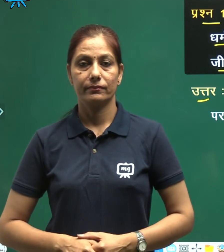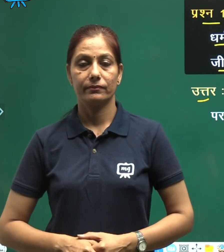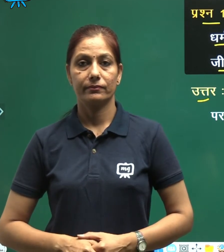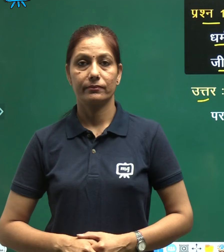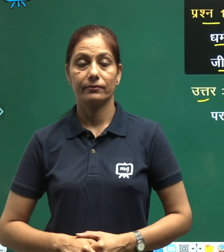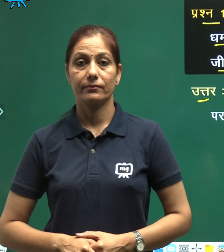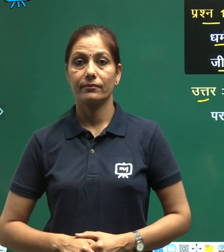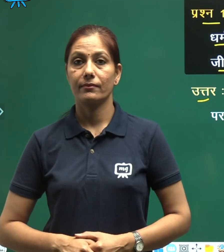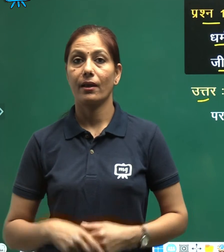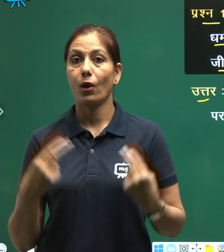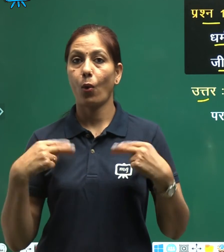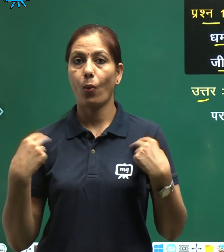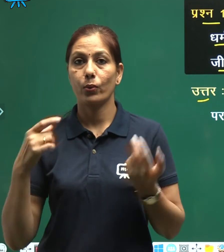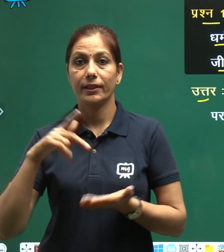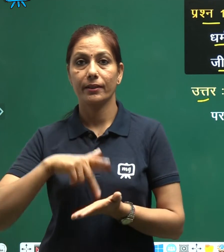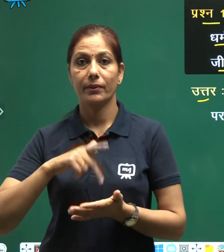न्याय के मैदान में